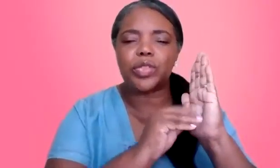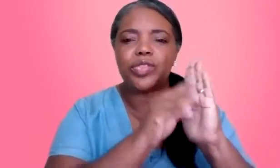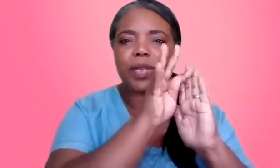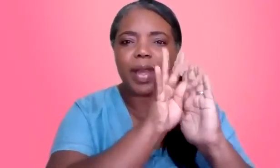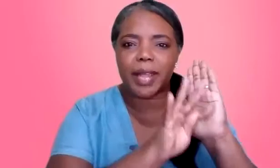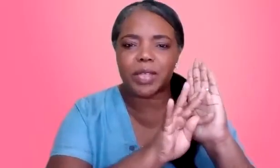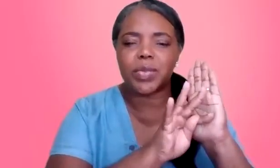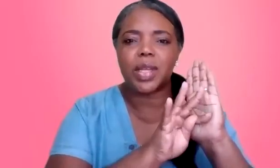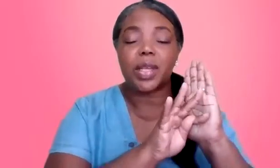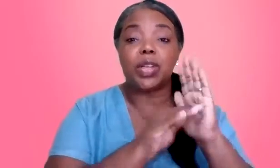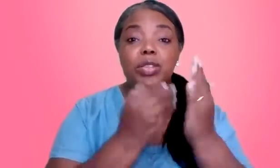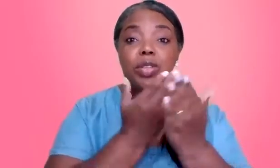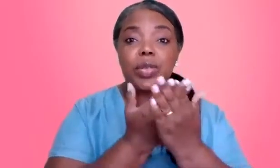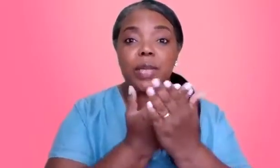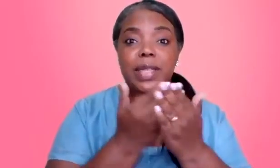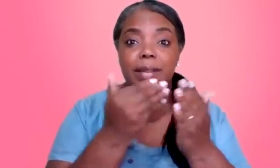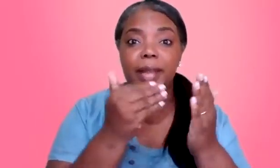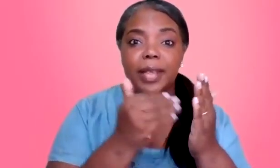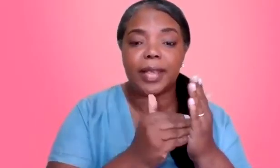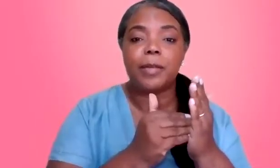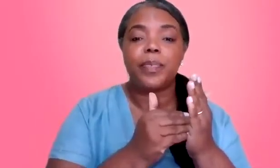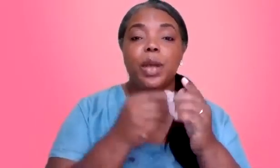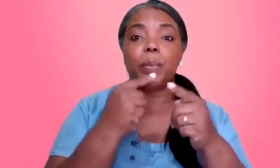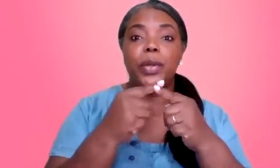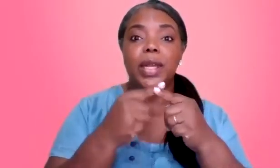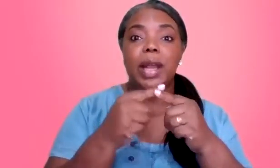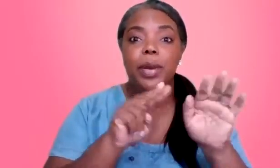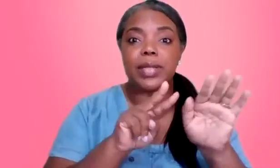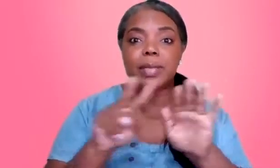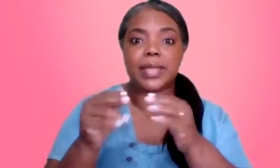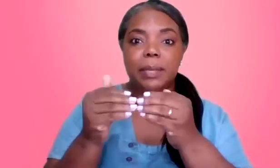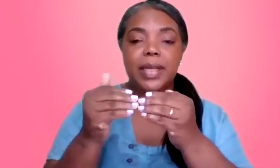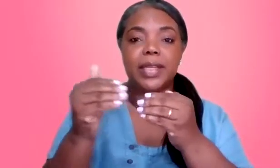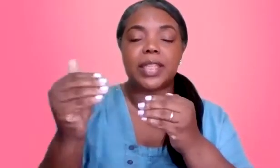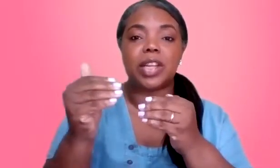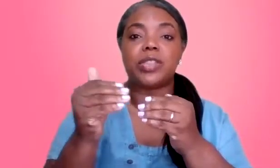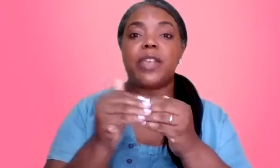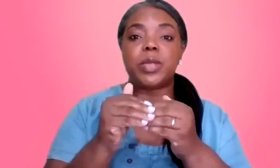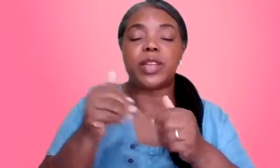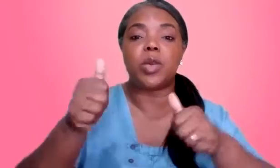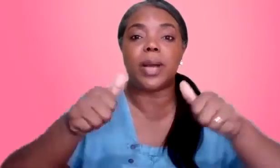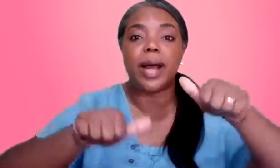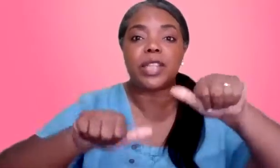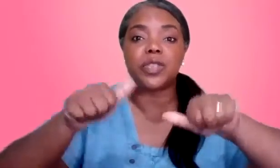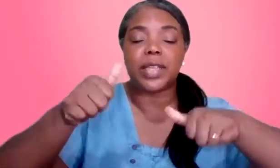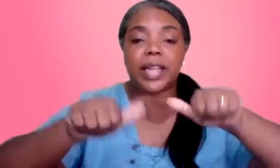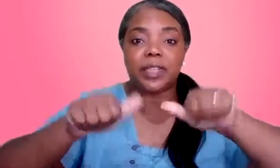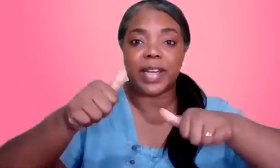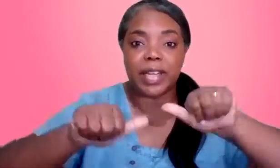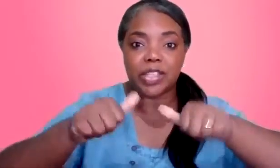de textos que nós estudamos até aqui, porque na próxima semana nós já vamos fazer uma atividade